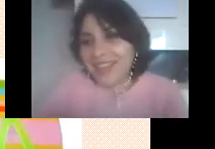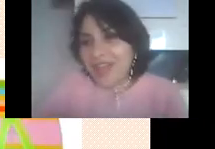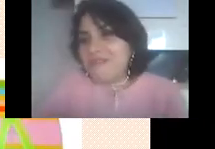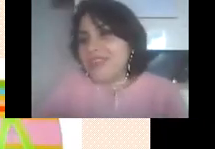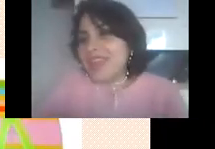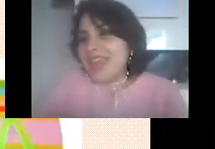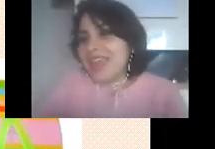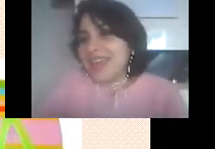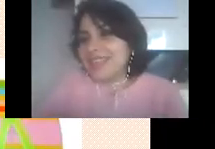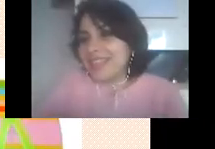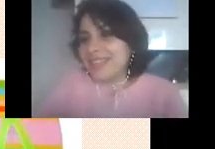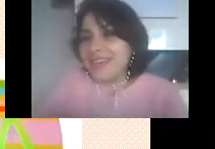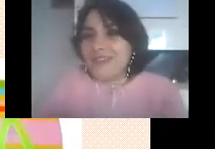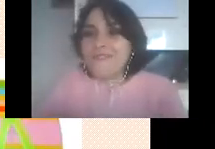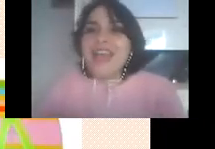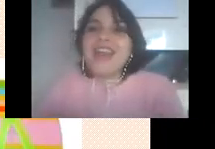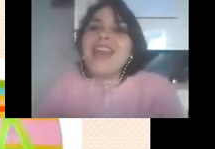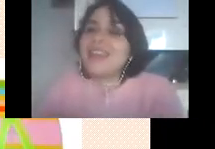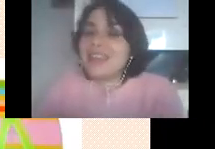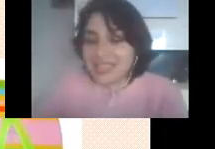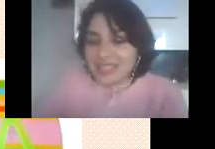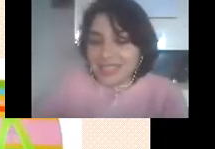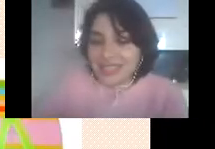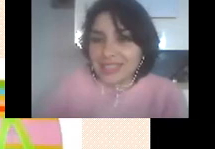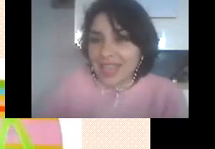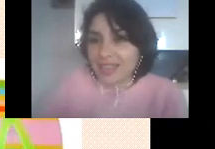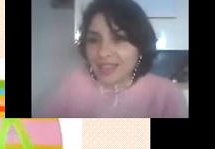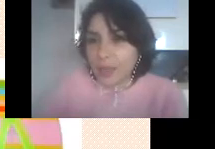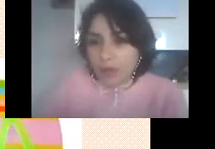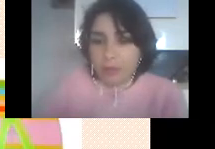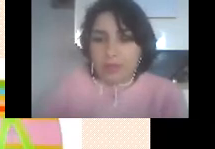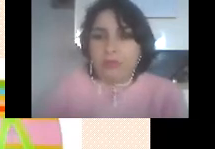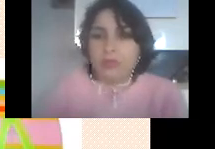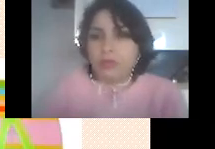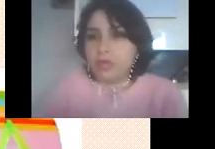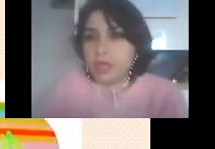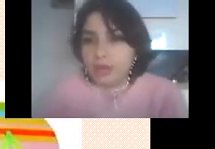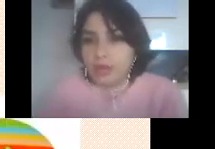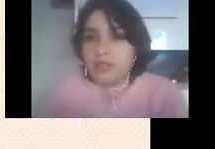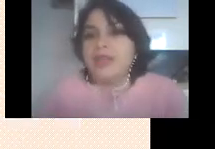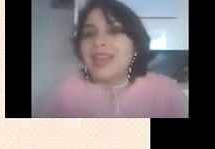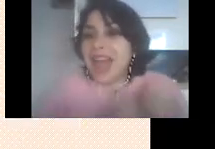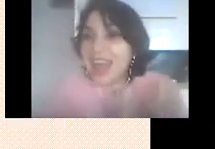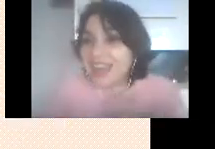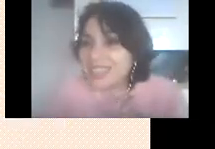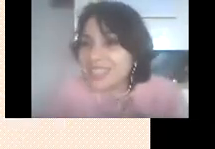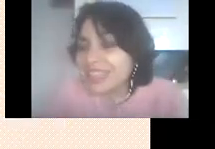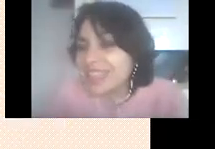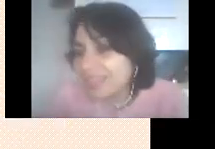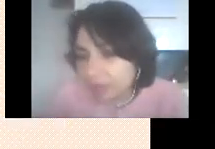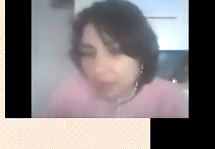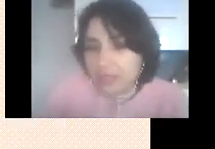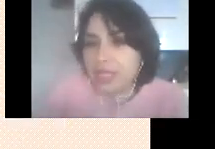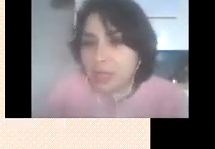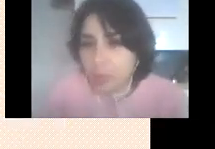¡Eso! Bien, ¿cierto? Va a ir a la resistente. A ver, espera. No se quiere ir. Ahí sí. A la